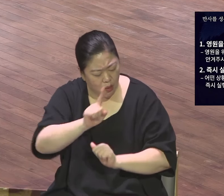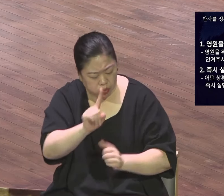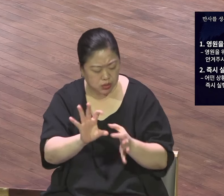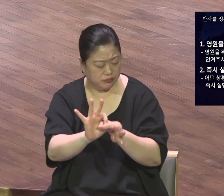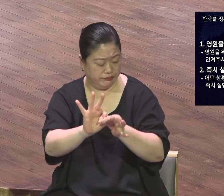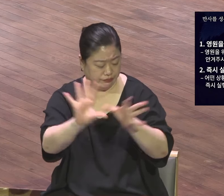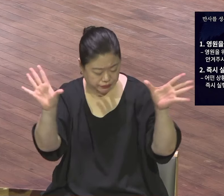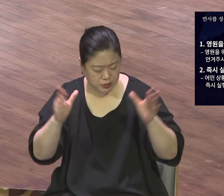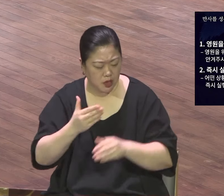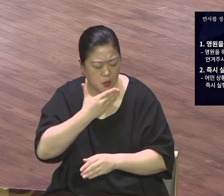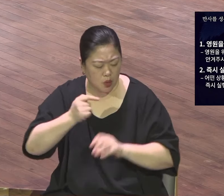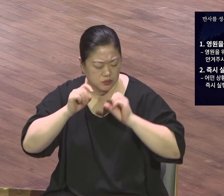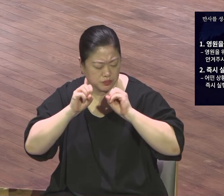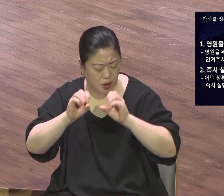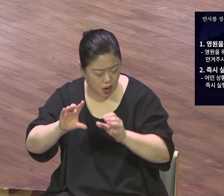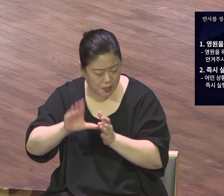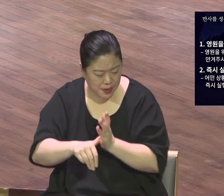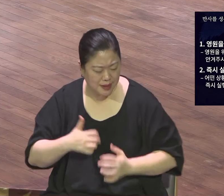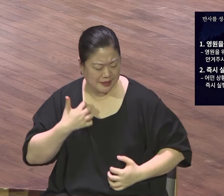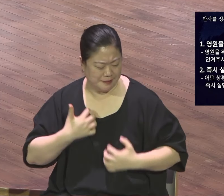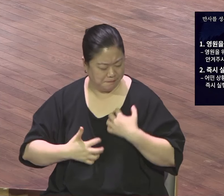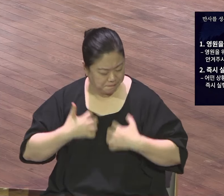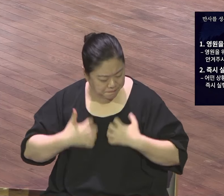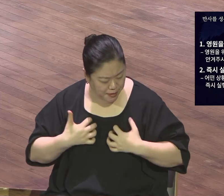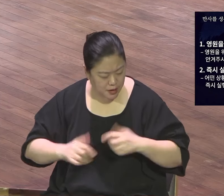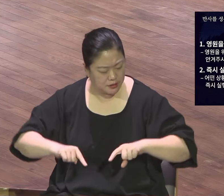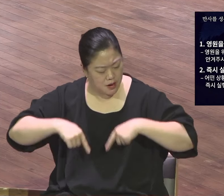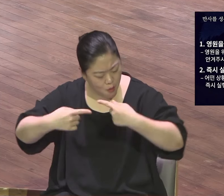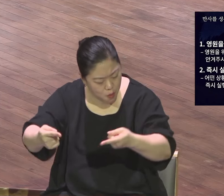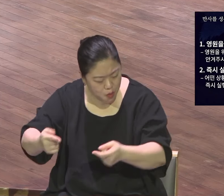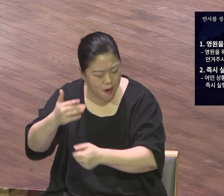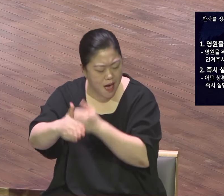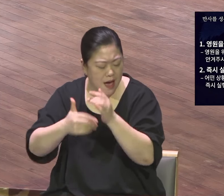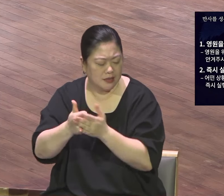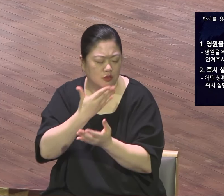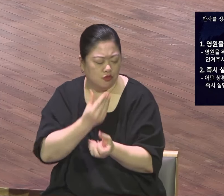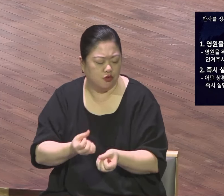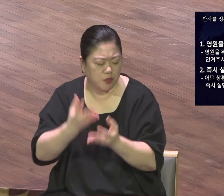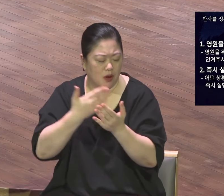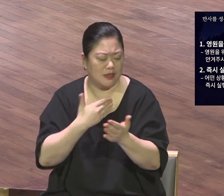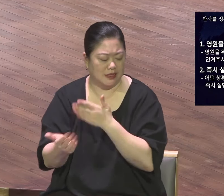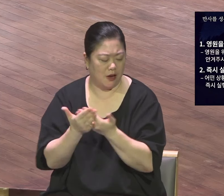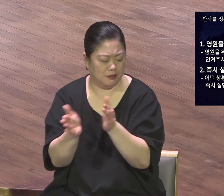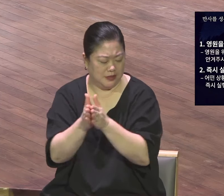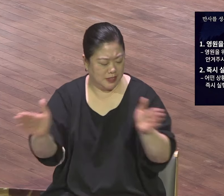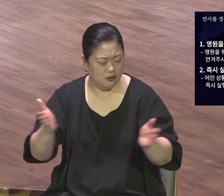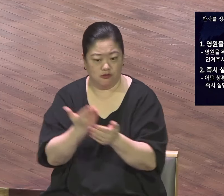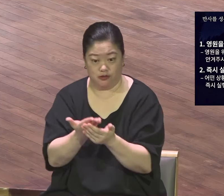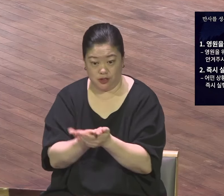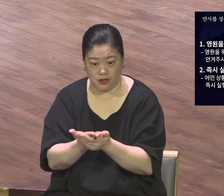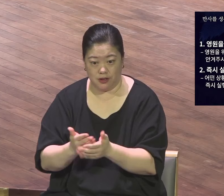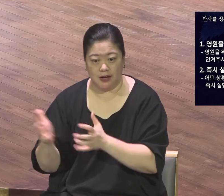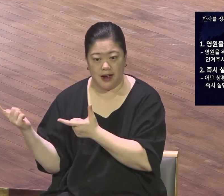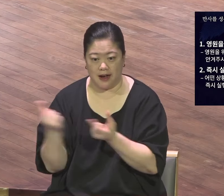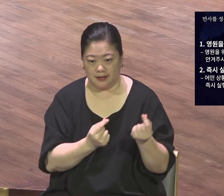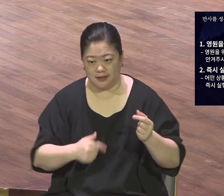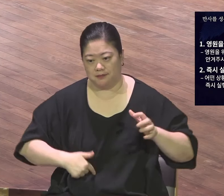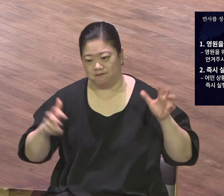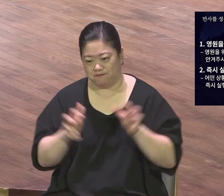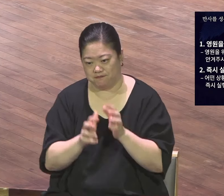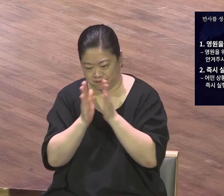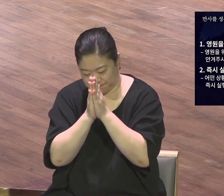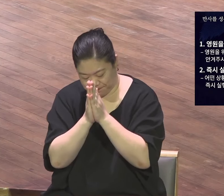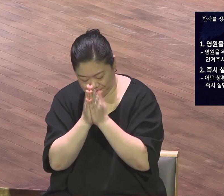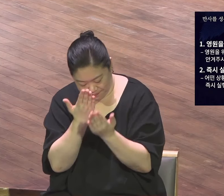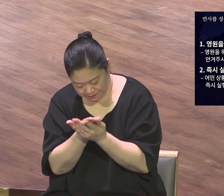산들 되게 하여 주시고 정신으로 말씀을 순종하는 지혜로운 산들 되게 하여 주시고 하나님의 능력을 믿게 하시고 모든 것이 주 안에